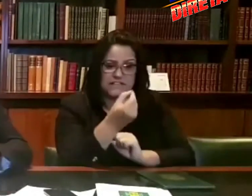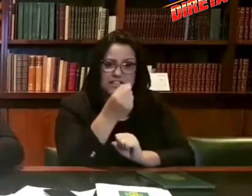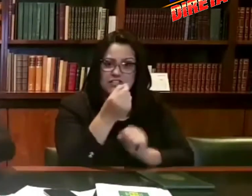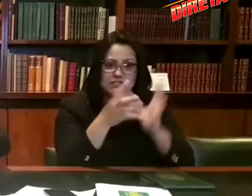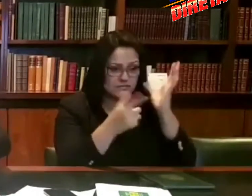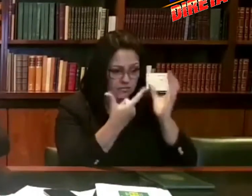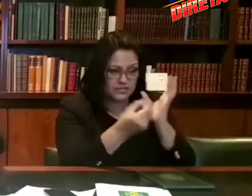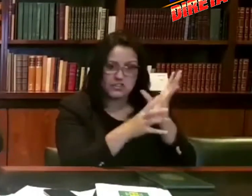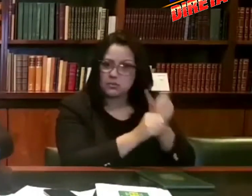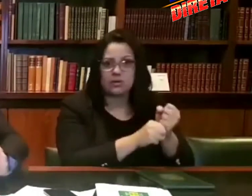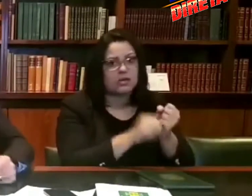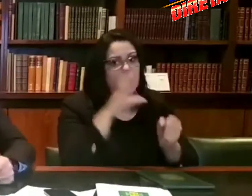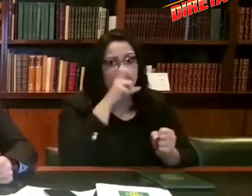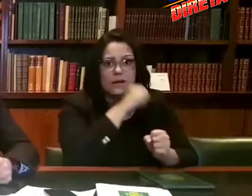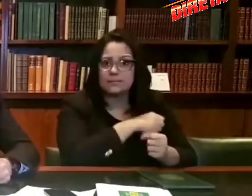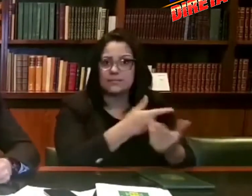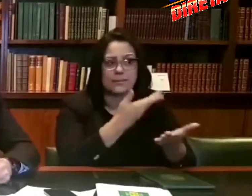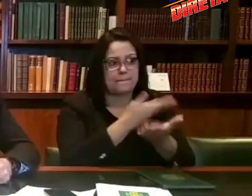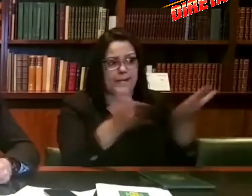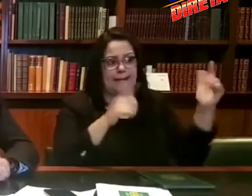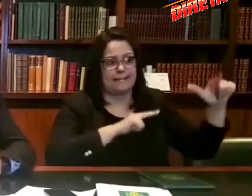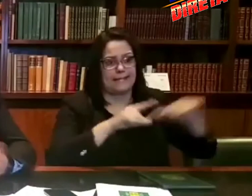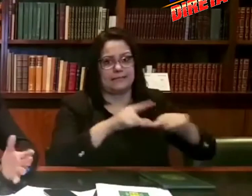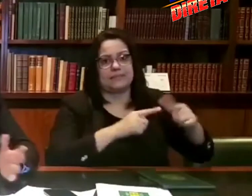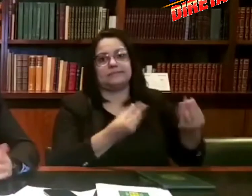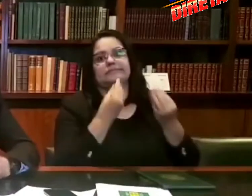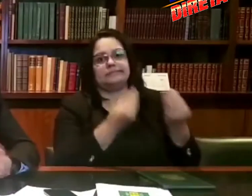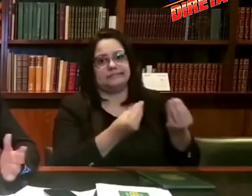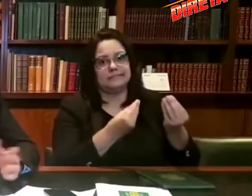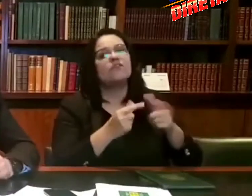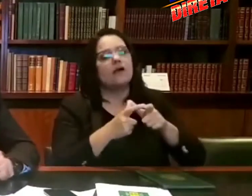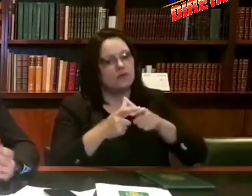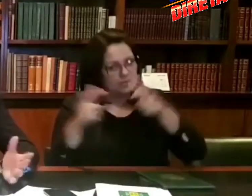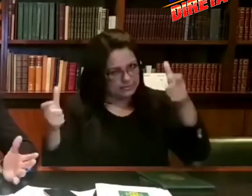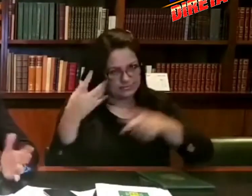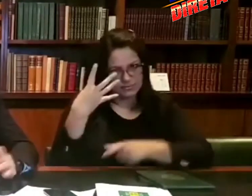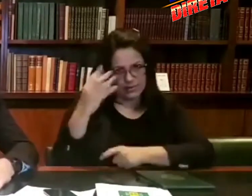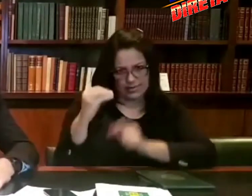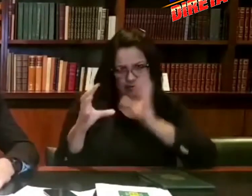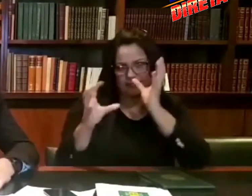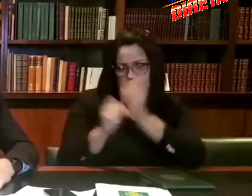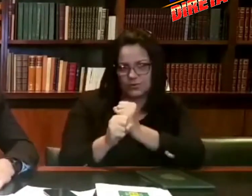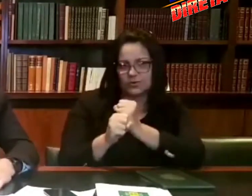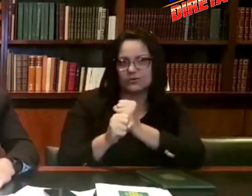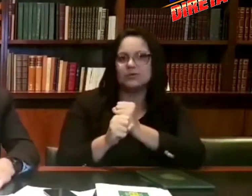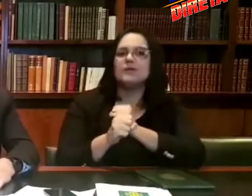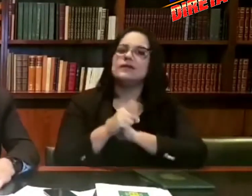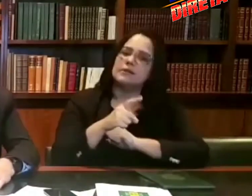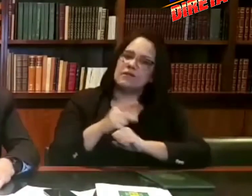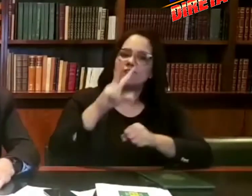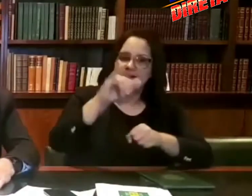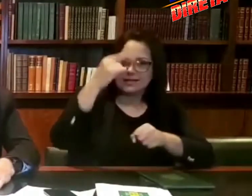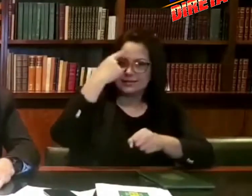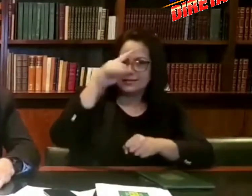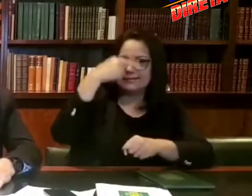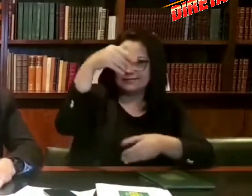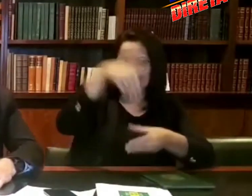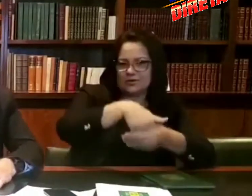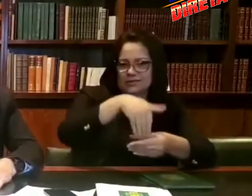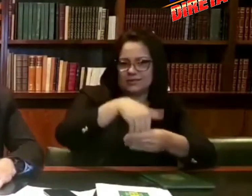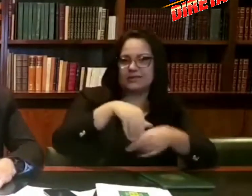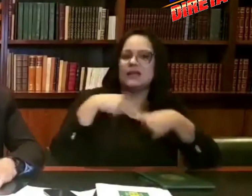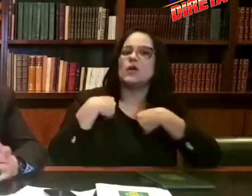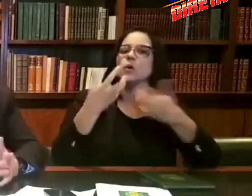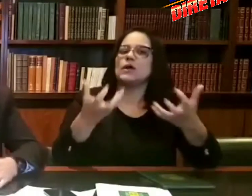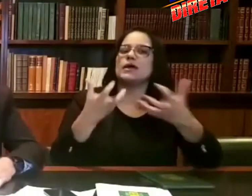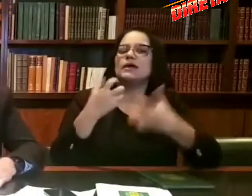bom. Amanhã entro em contato com o Rodrigo Maia. Ele entra e bota em votação, com toda certeza, semana que vem. Eu pretendo,